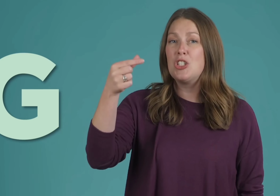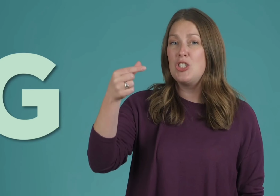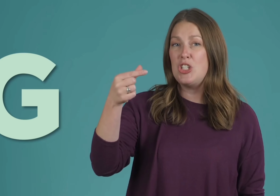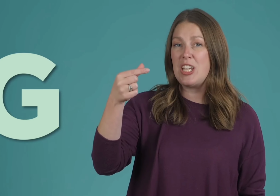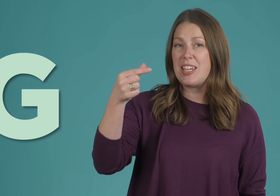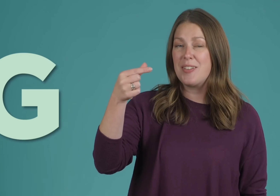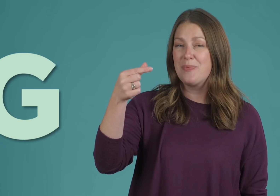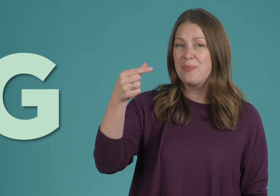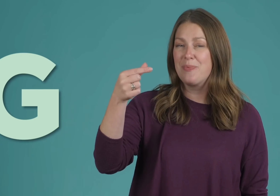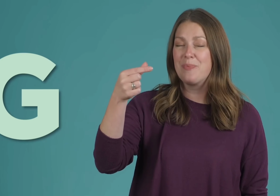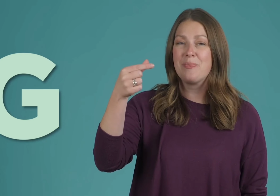Lẹ́tà G.